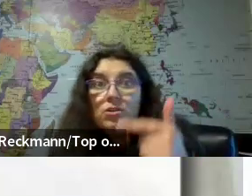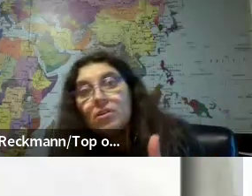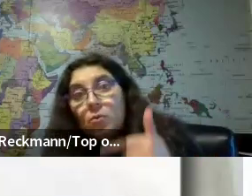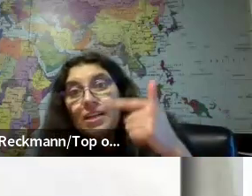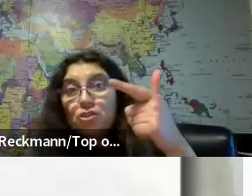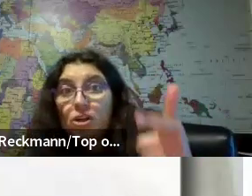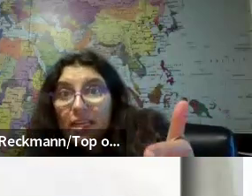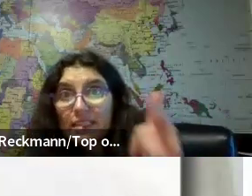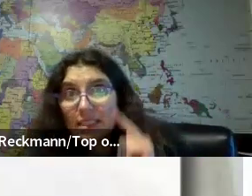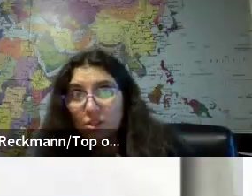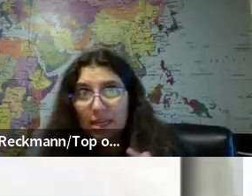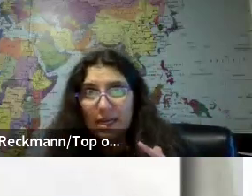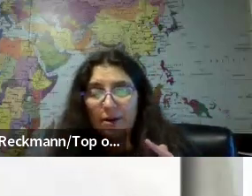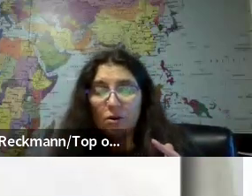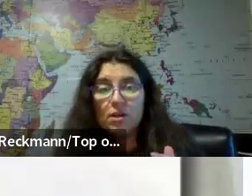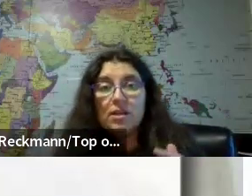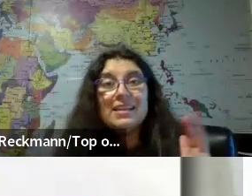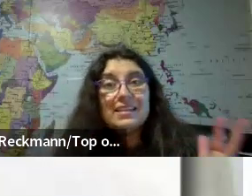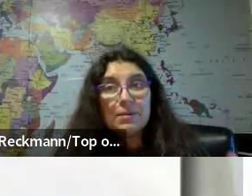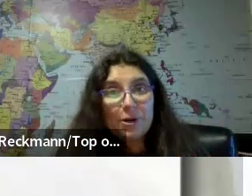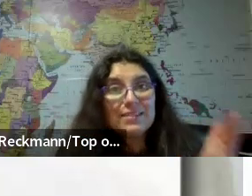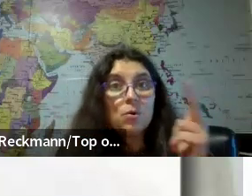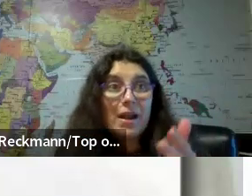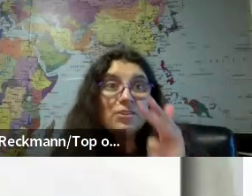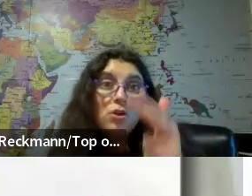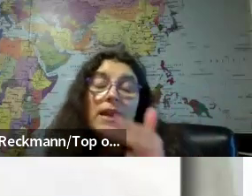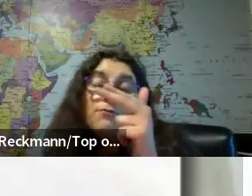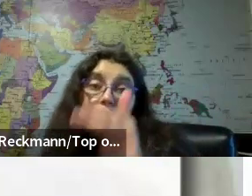necesitamos cuáles son los requisitos del cargo. Después, cuáles son las